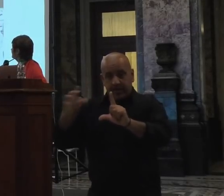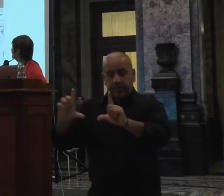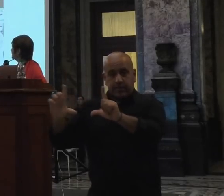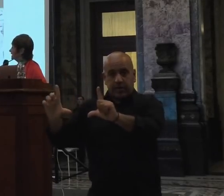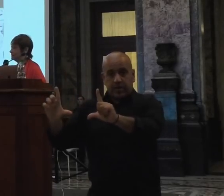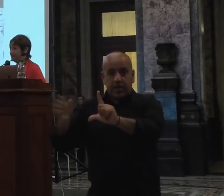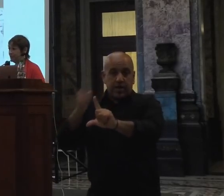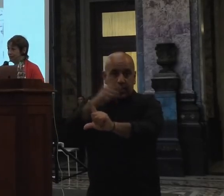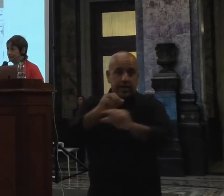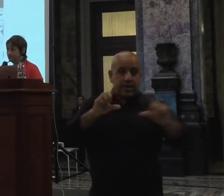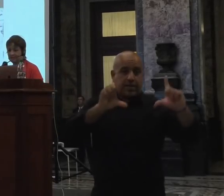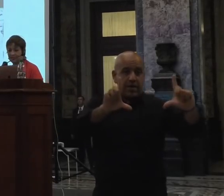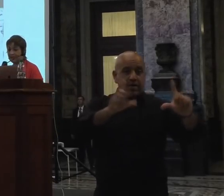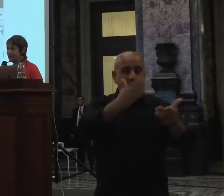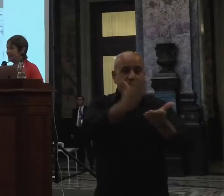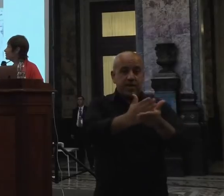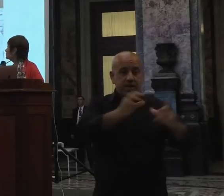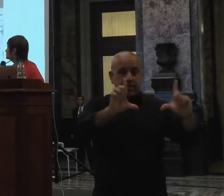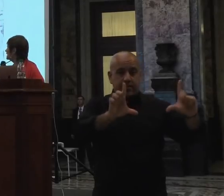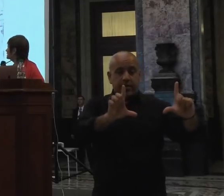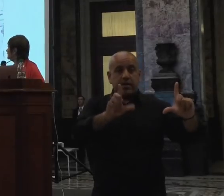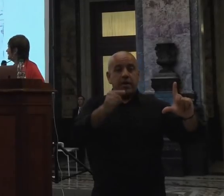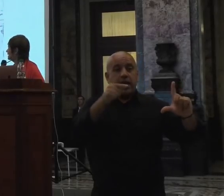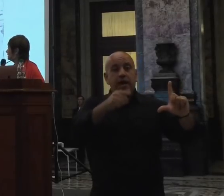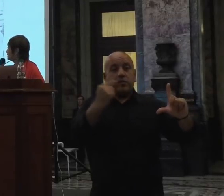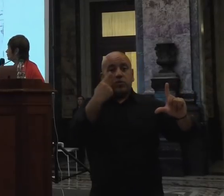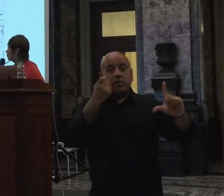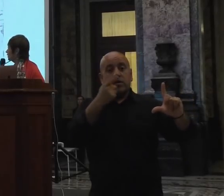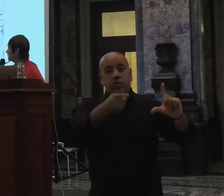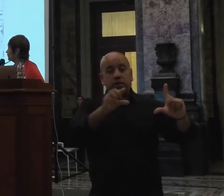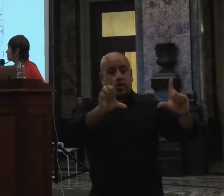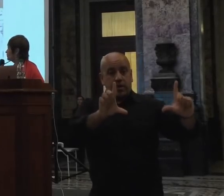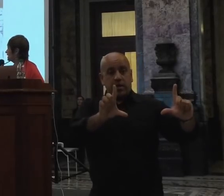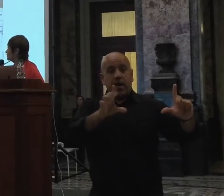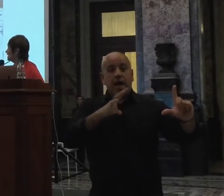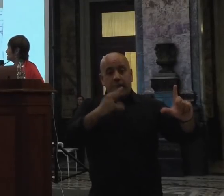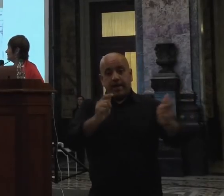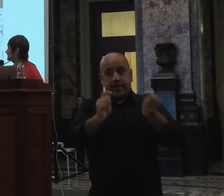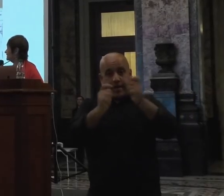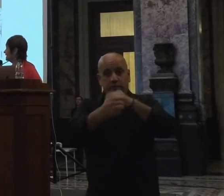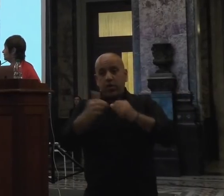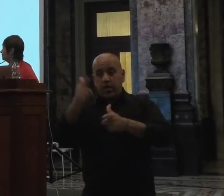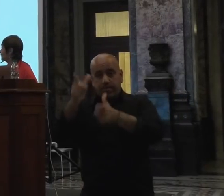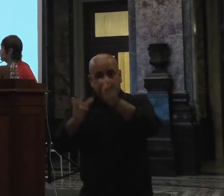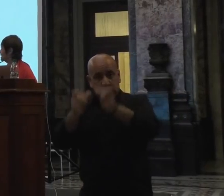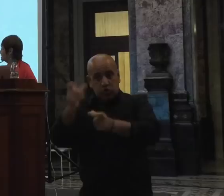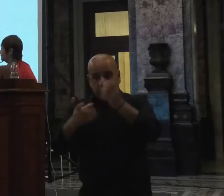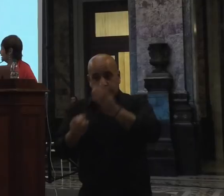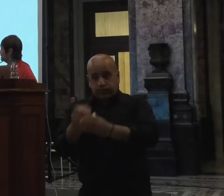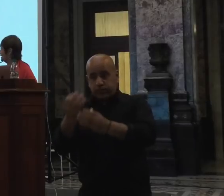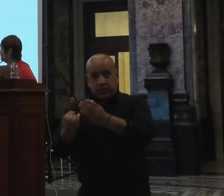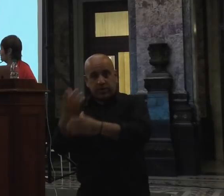y esta fue la imagen final. En donde ustedes miren, hubo cambios. Personas aparecieron,